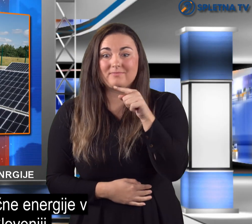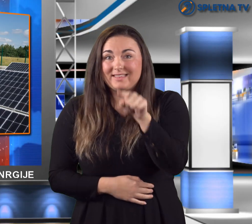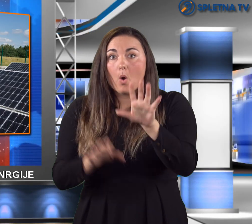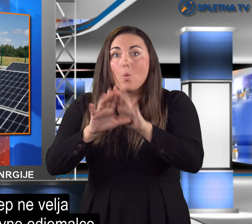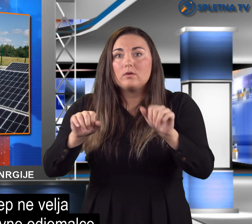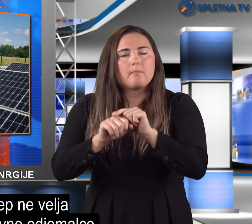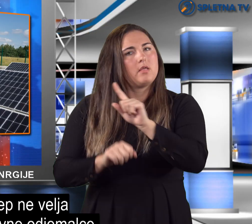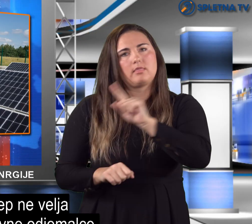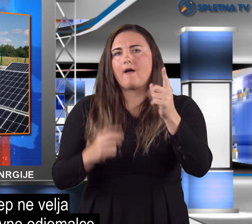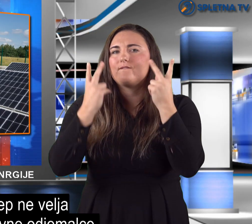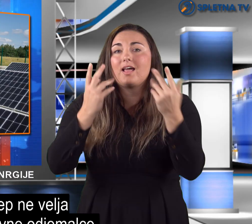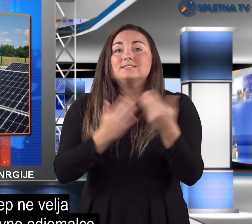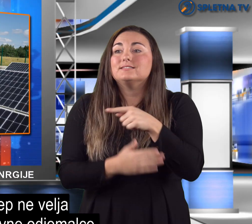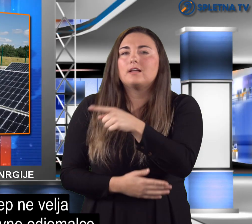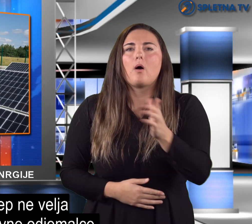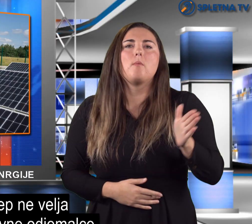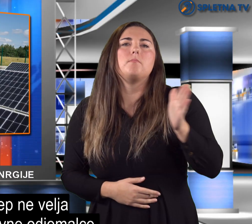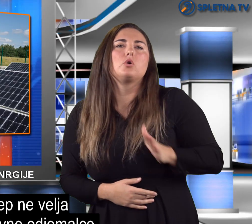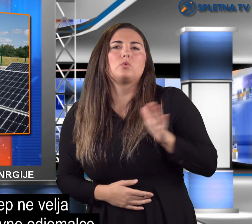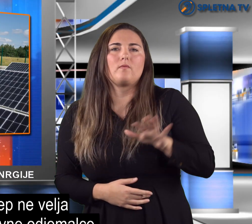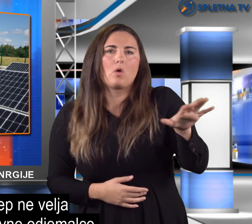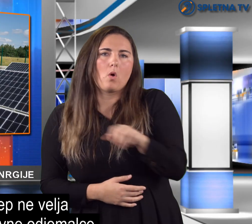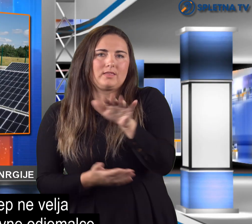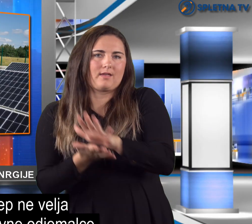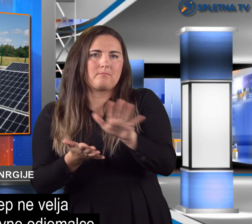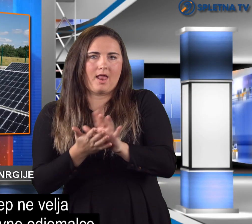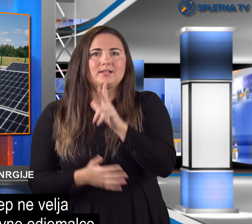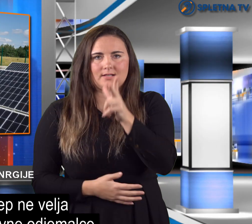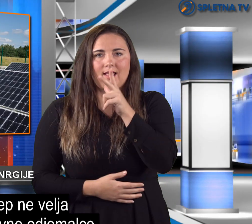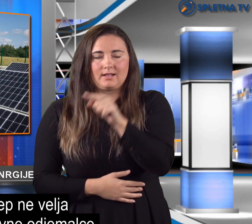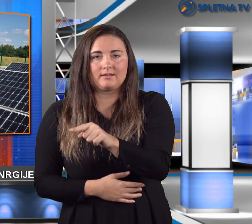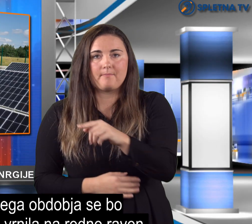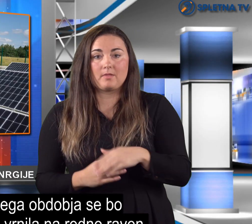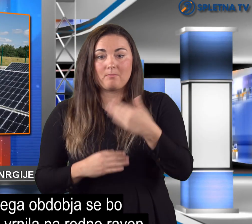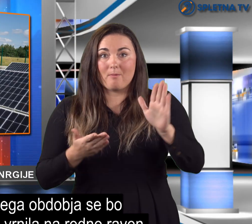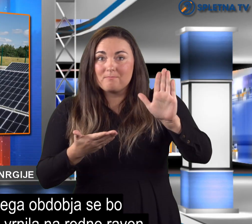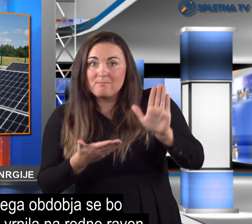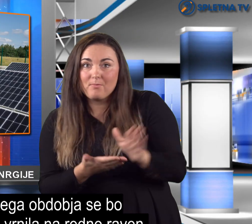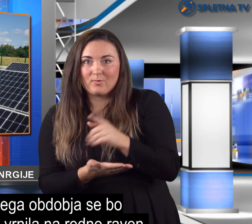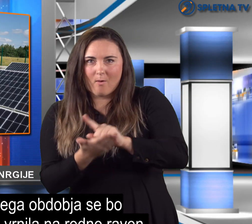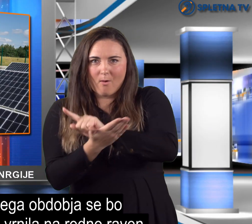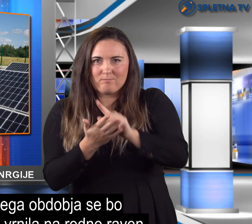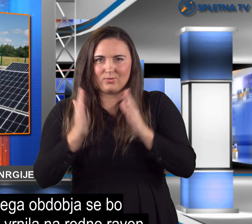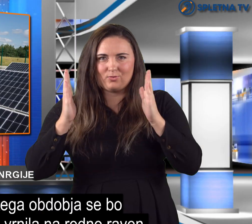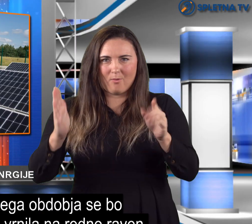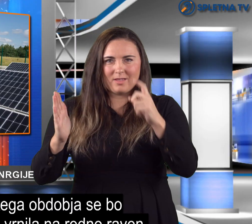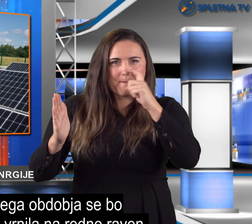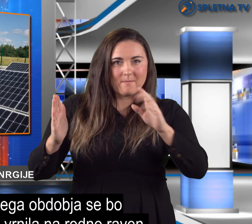poslovne odjemalce. Po preteku tega obdobja se bo višina prispevka vrnila na redno raven.